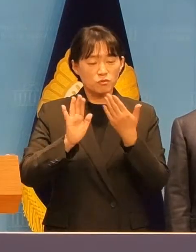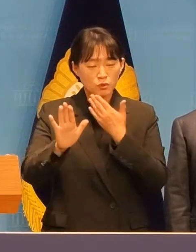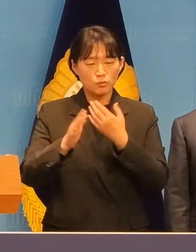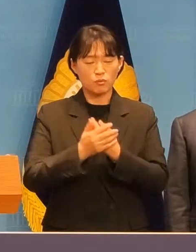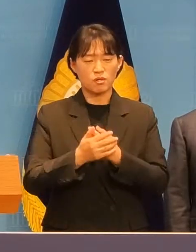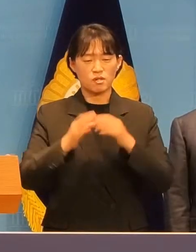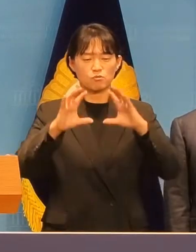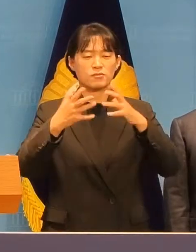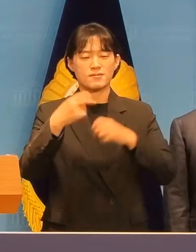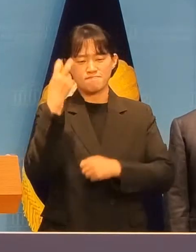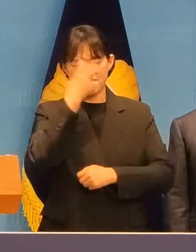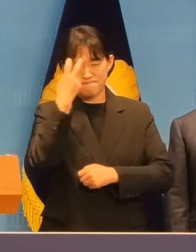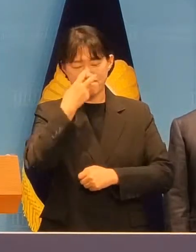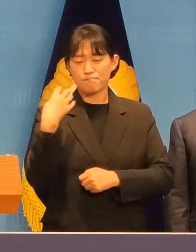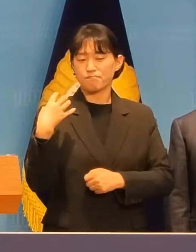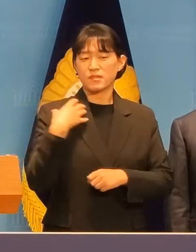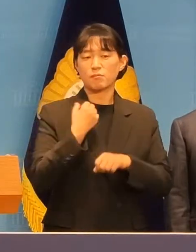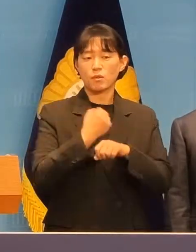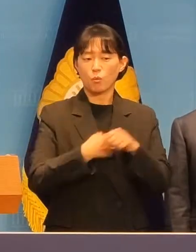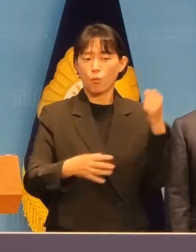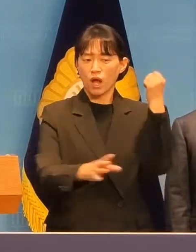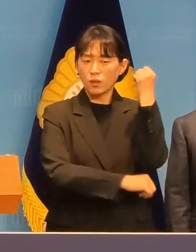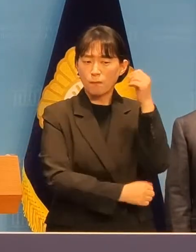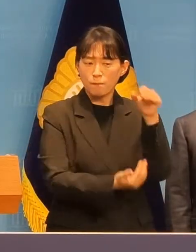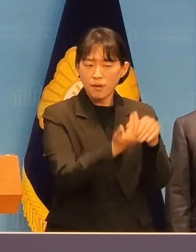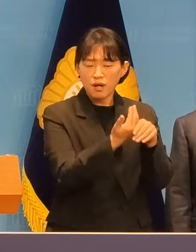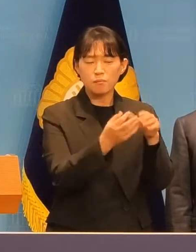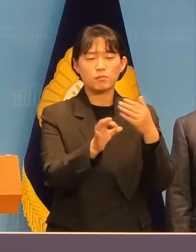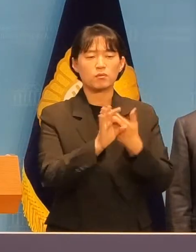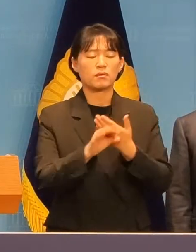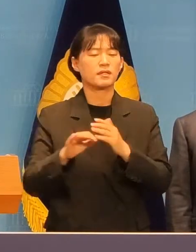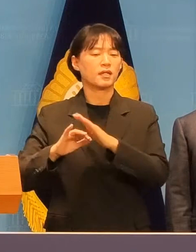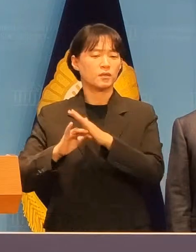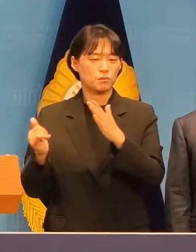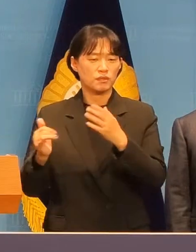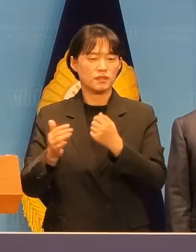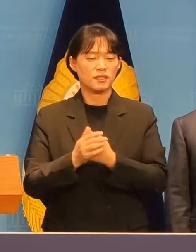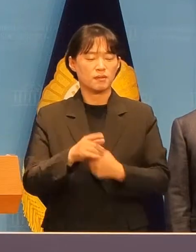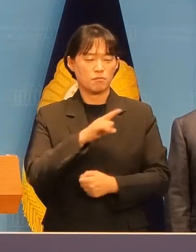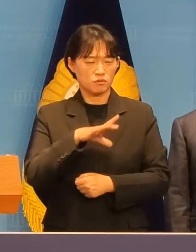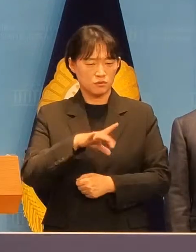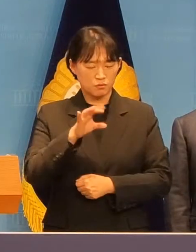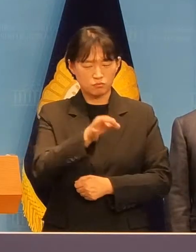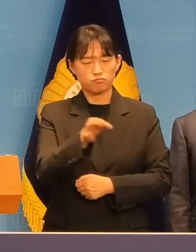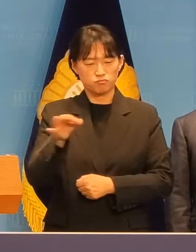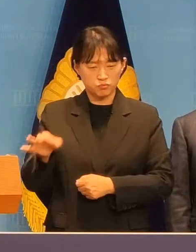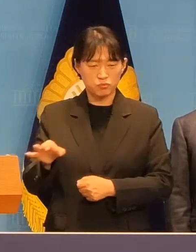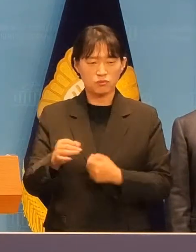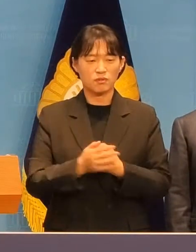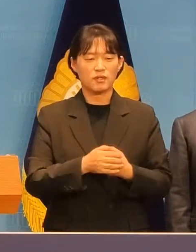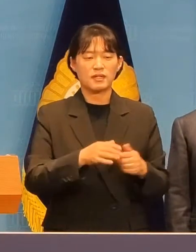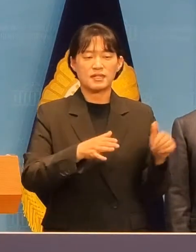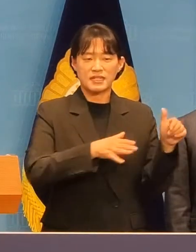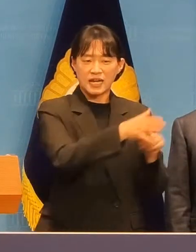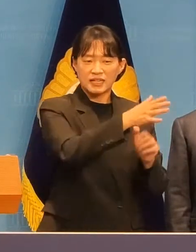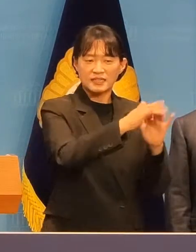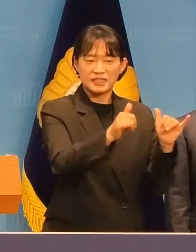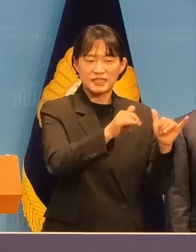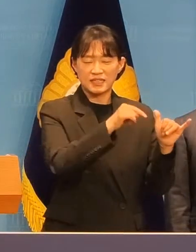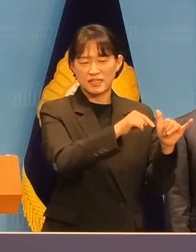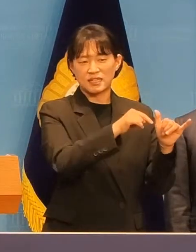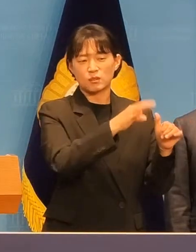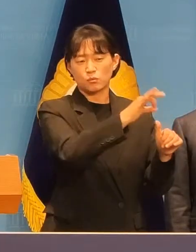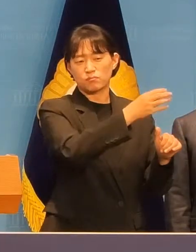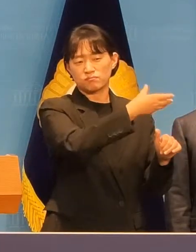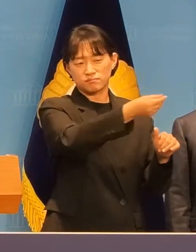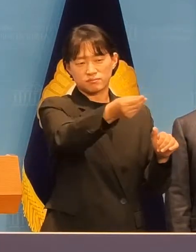감독 책임을 지고 횡령 발생 시 유족에게 선지급 후 가해자에게 구상권을